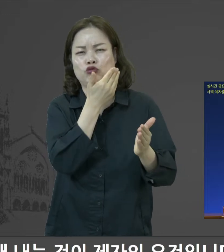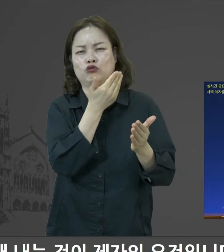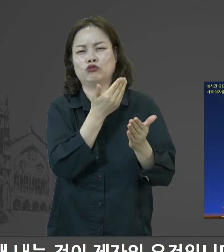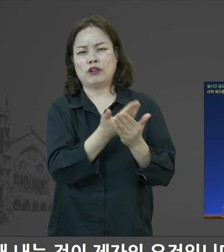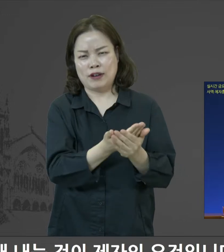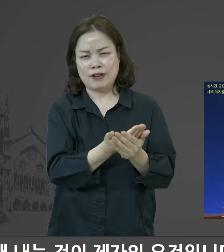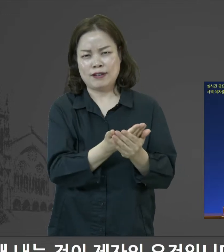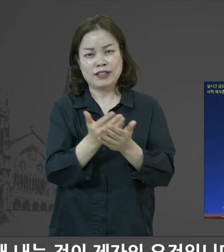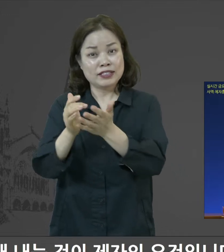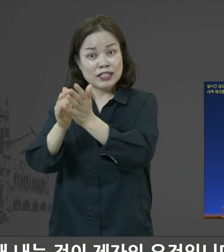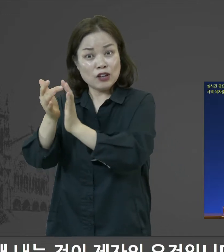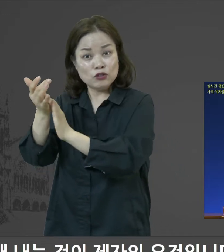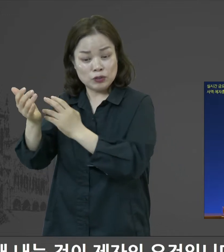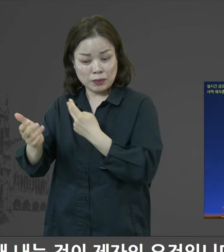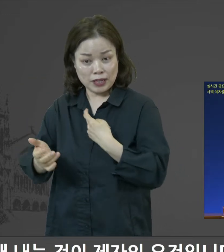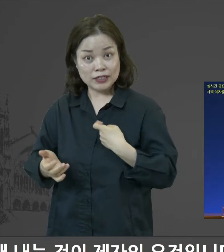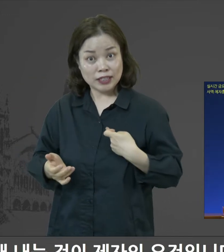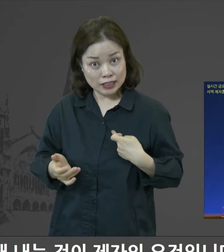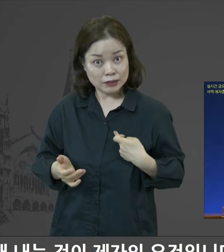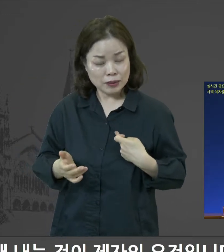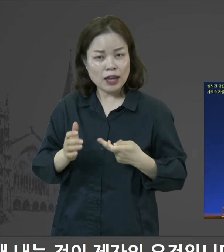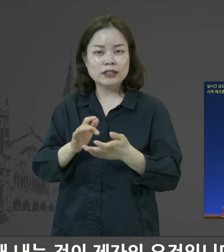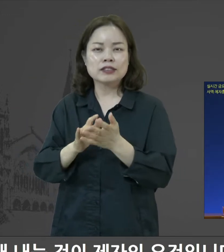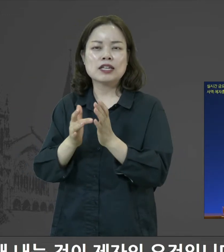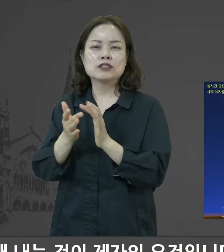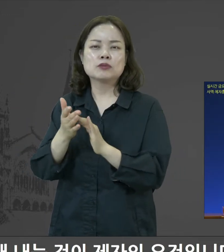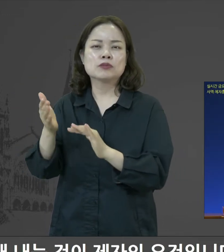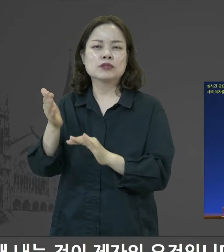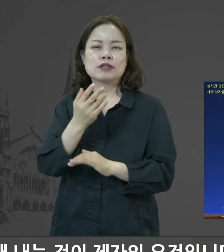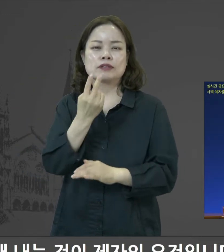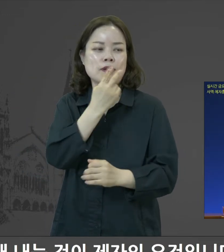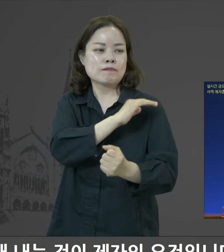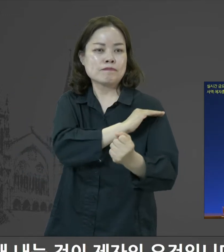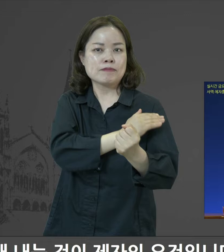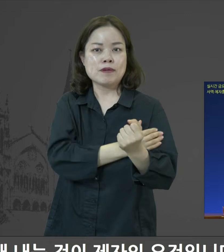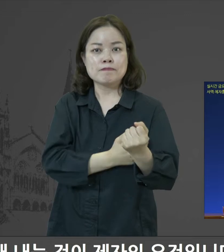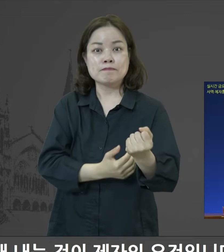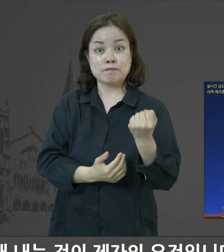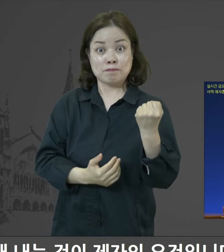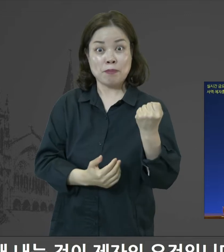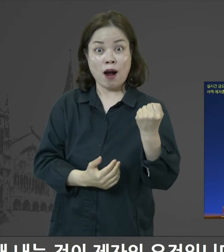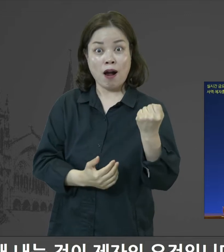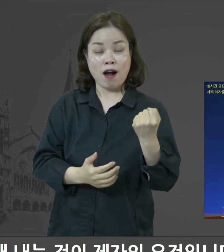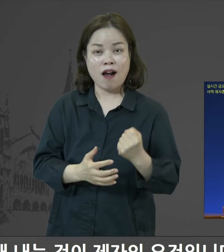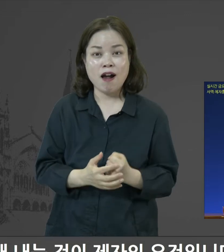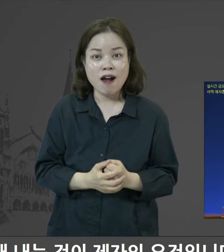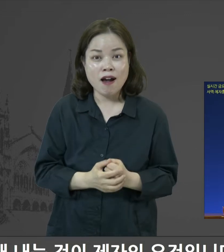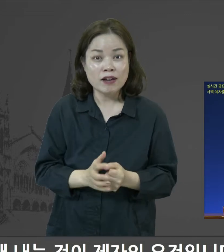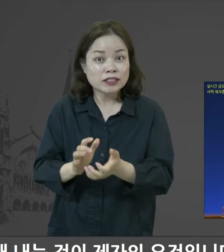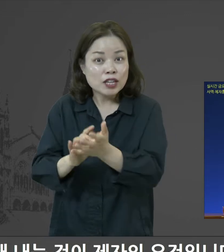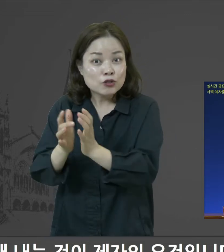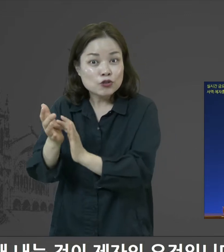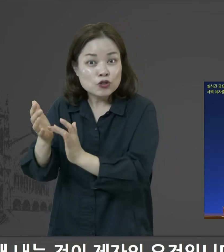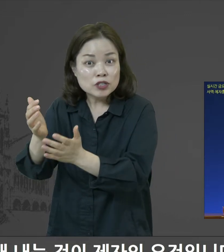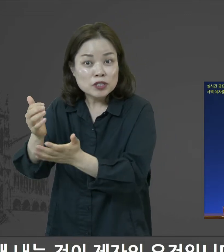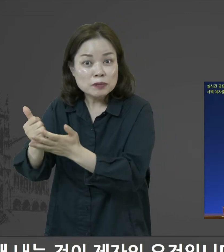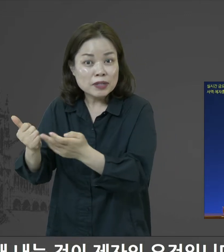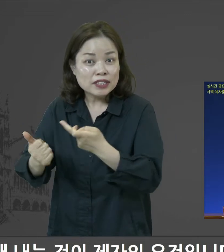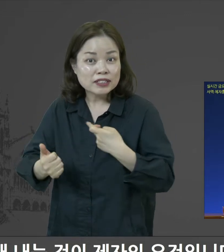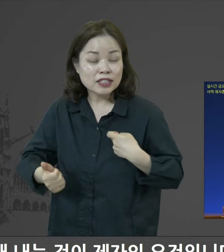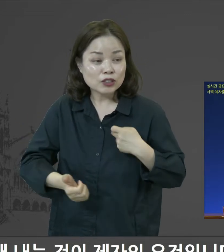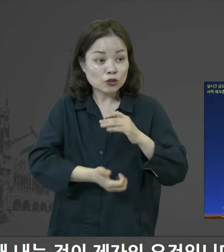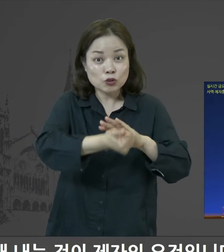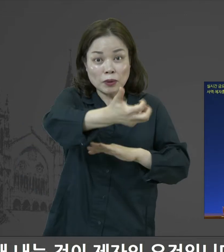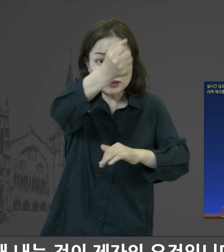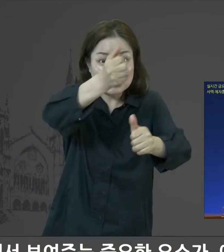요소가, 예수님의 제자가 되면 예수님으로부터 생명력을 얻지 않습니까? 여러분, 예수님의 제자이시기를